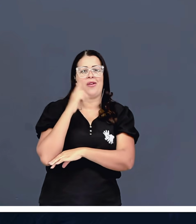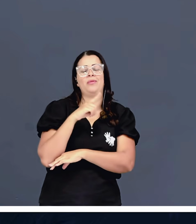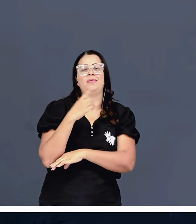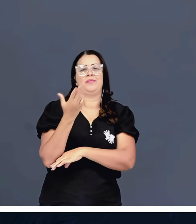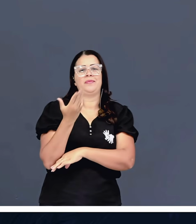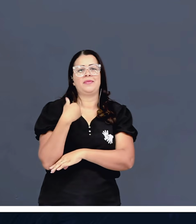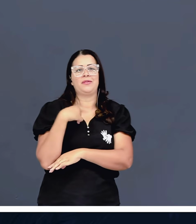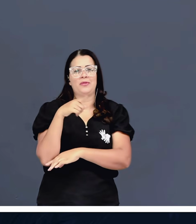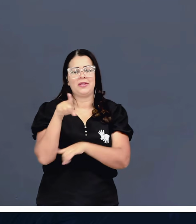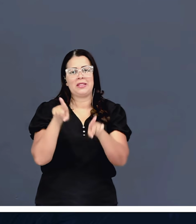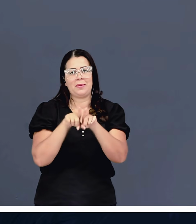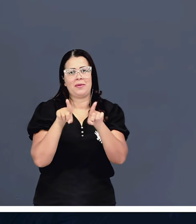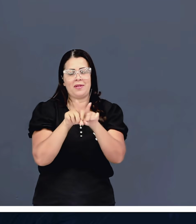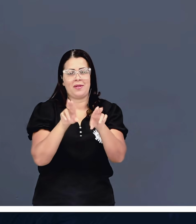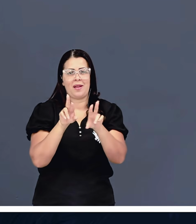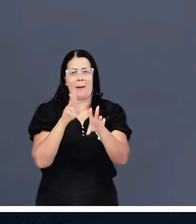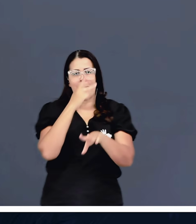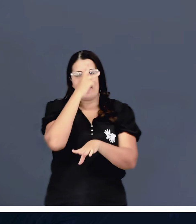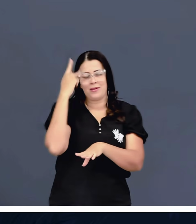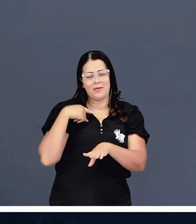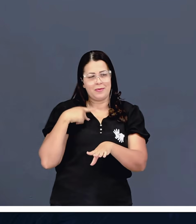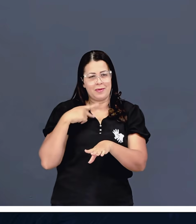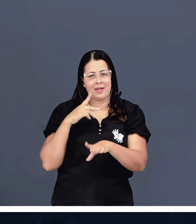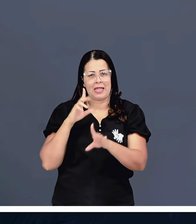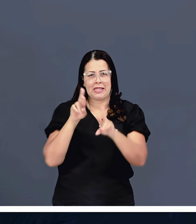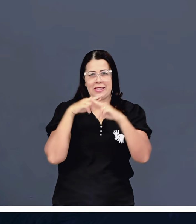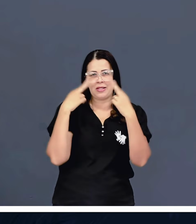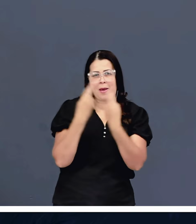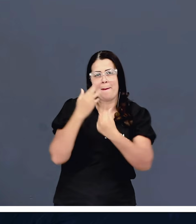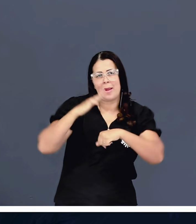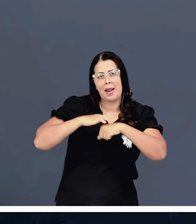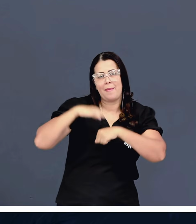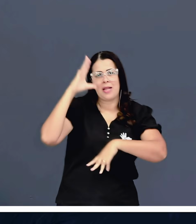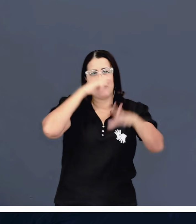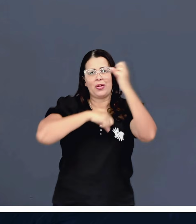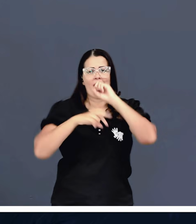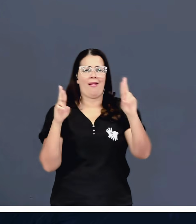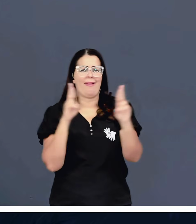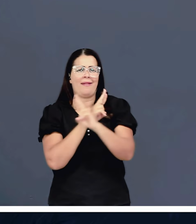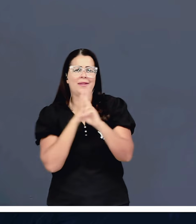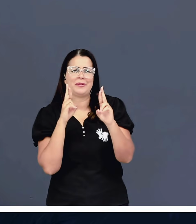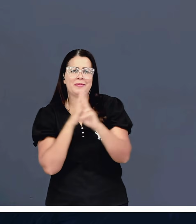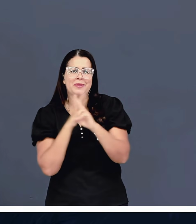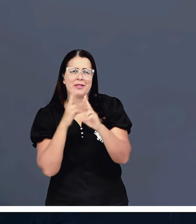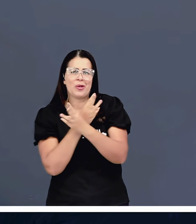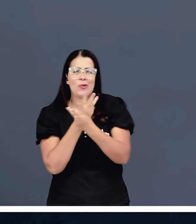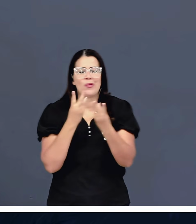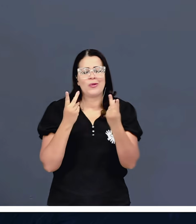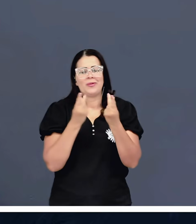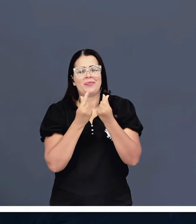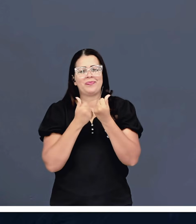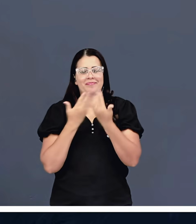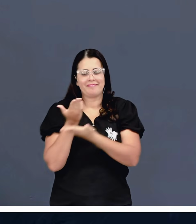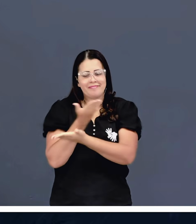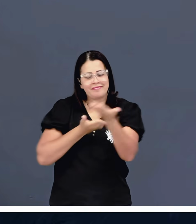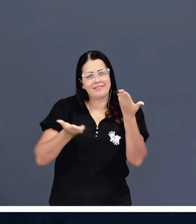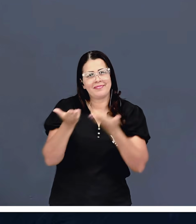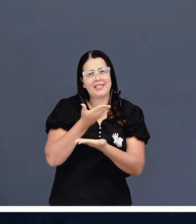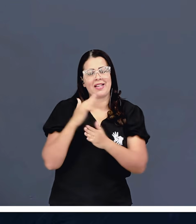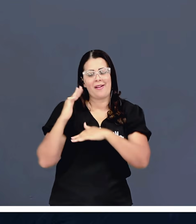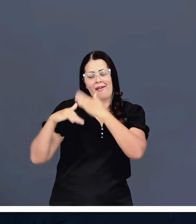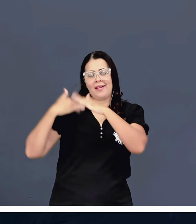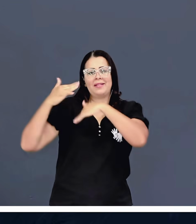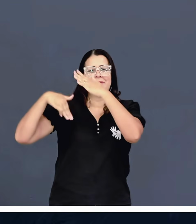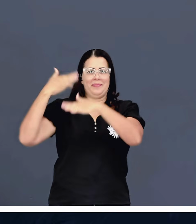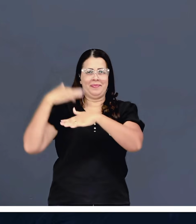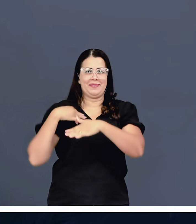com quem você pode se reunir e aprender mais do Senhor. É nos relacionamentos, assim, relacionando uns com os outros que nós